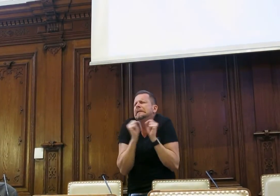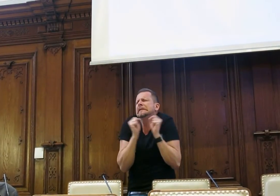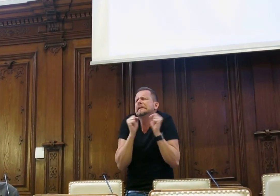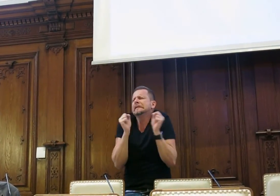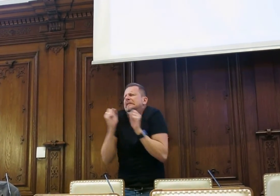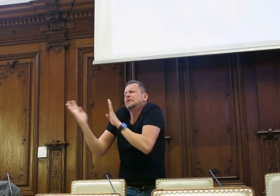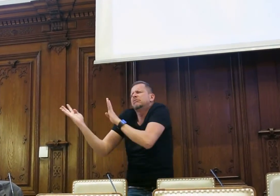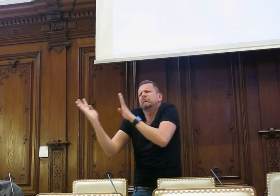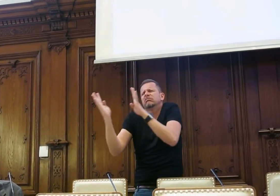Vielen Dank.